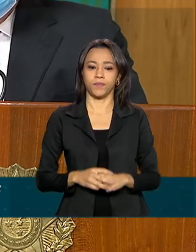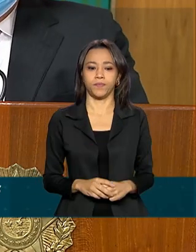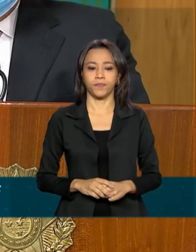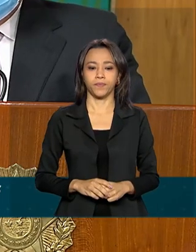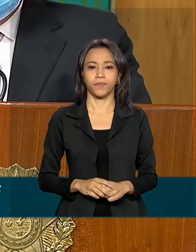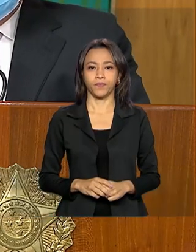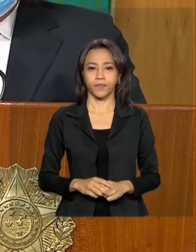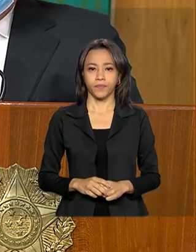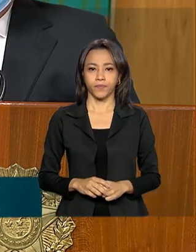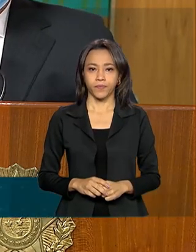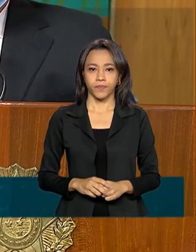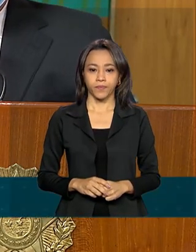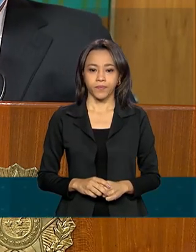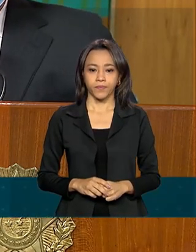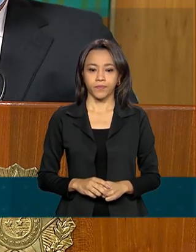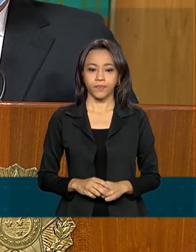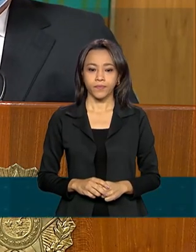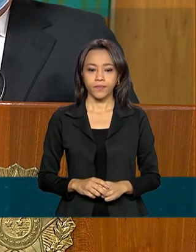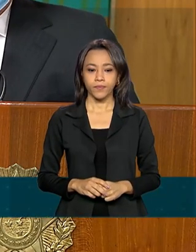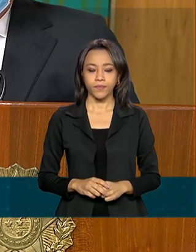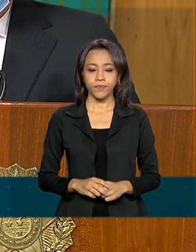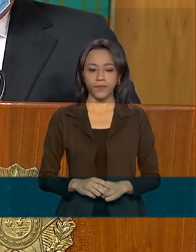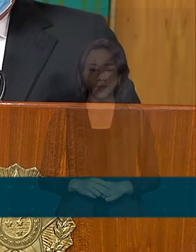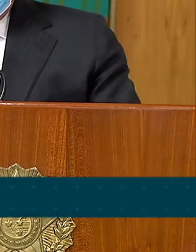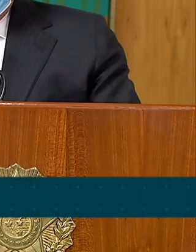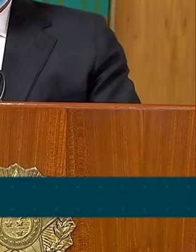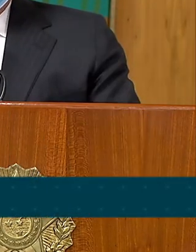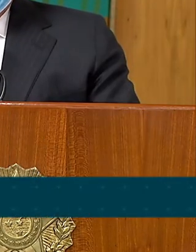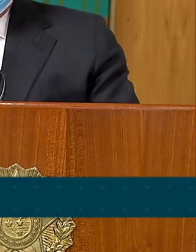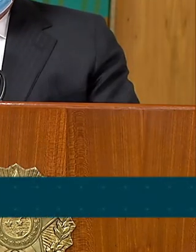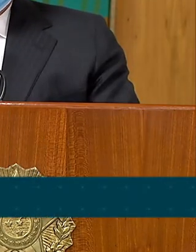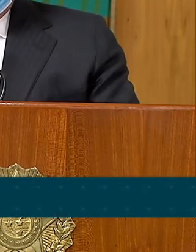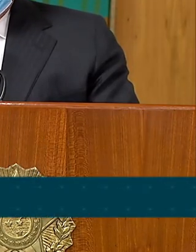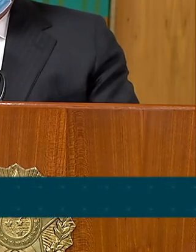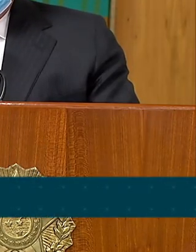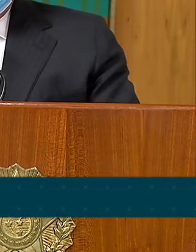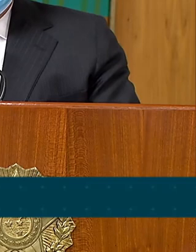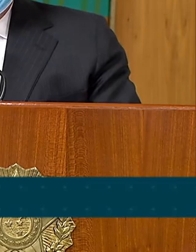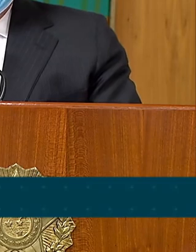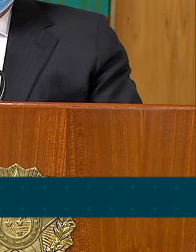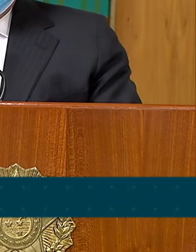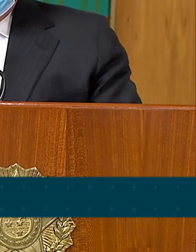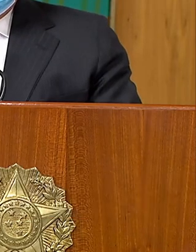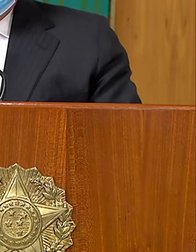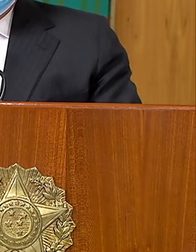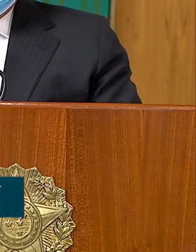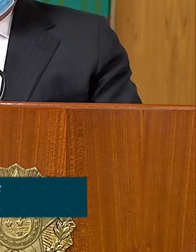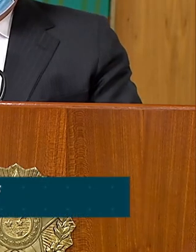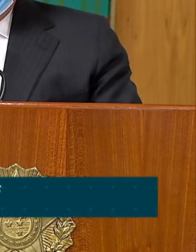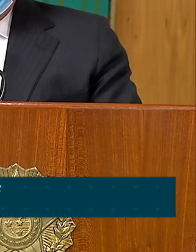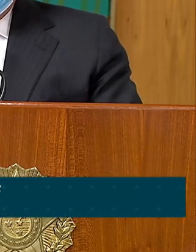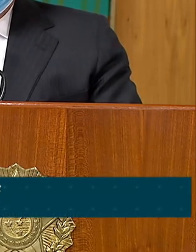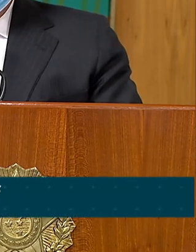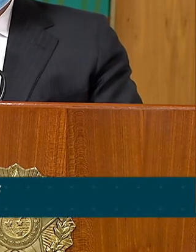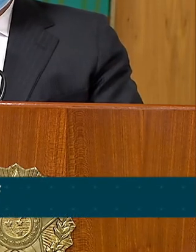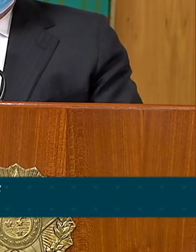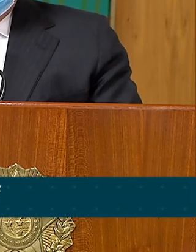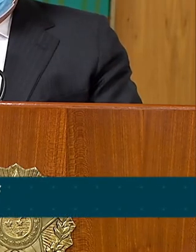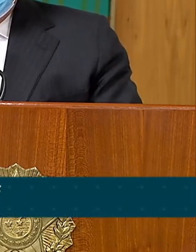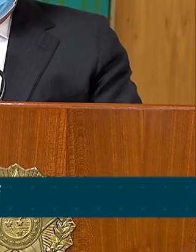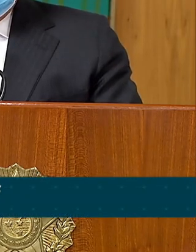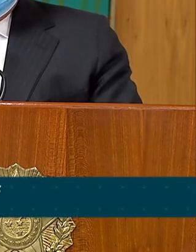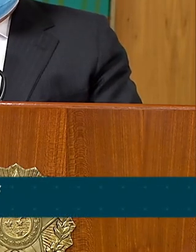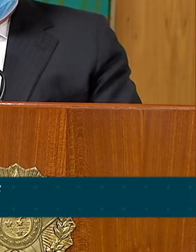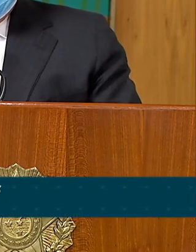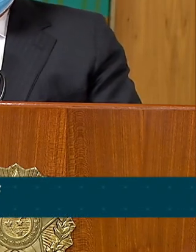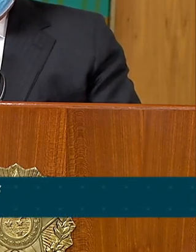aquisição e produção da vacina no Brasil reforça o compromisso do Brasil em salvar vidas e sua contribuição com o mundo no